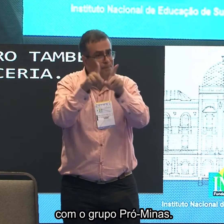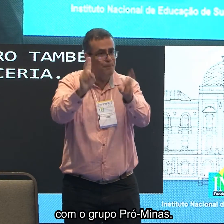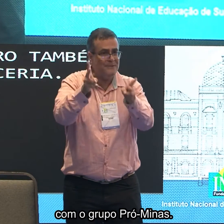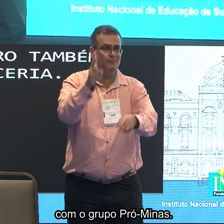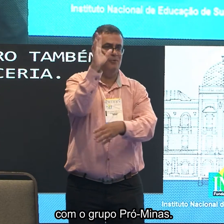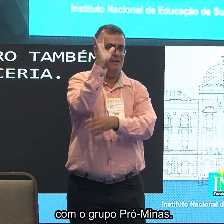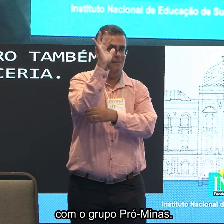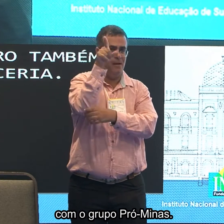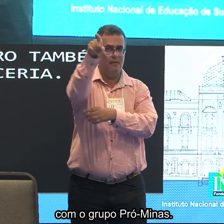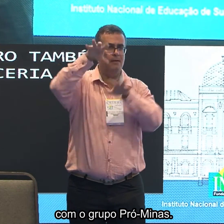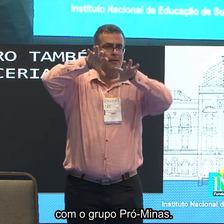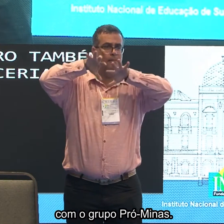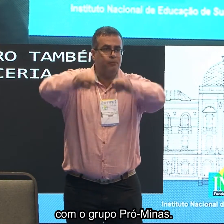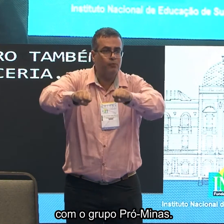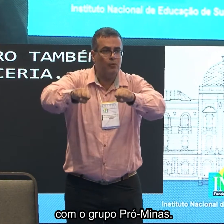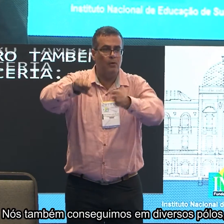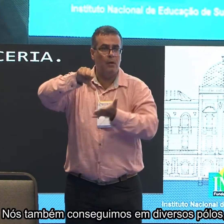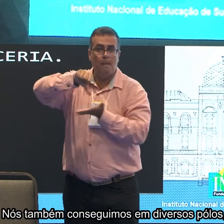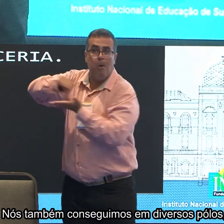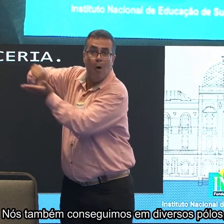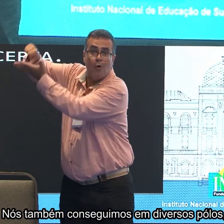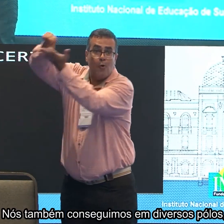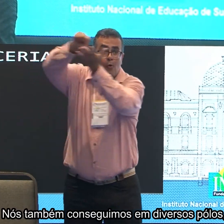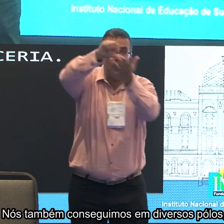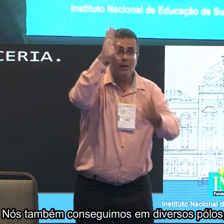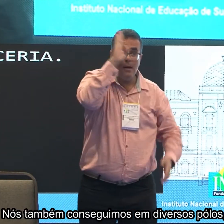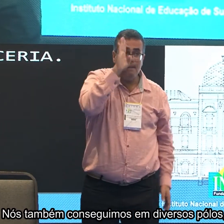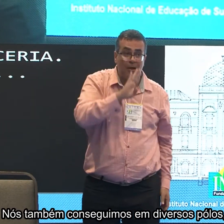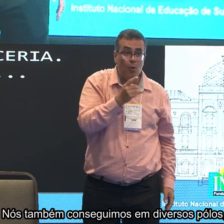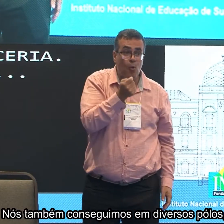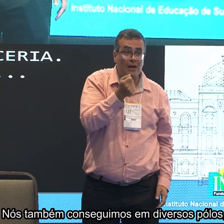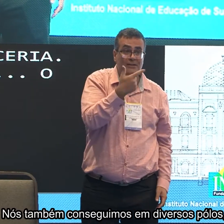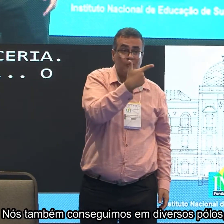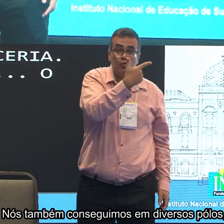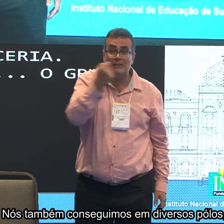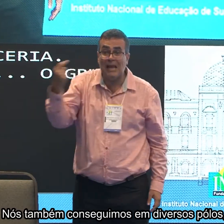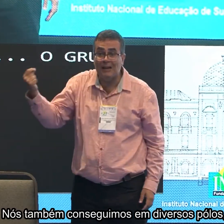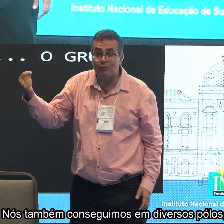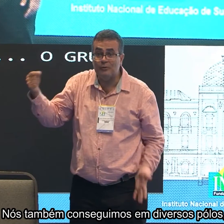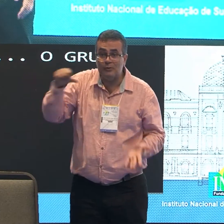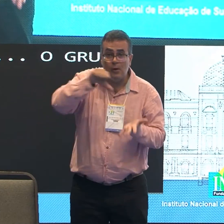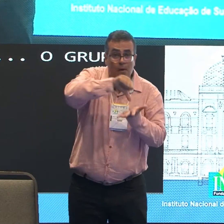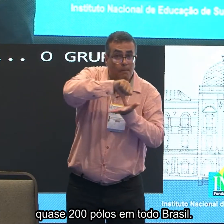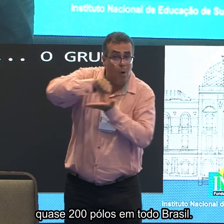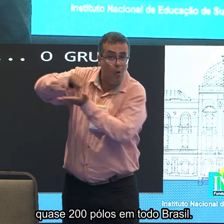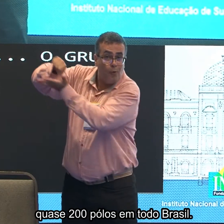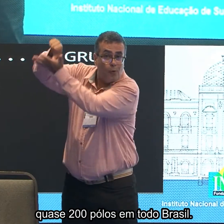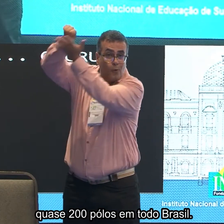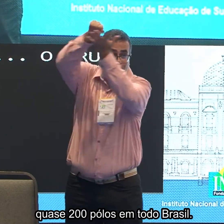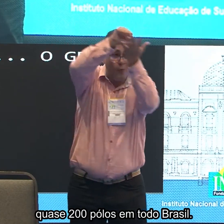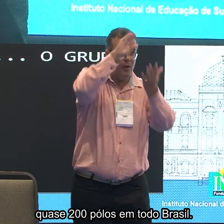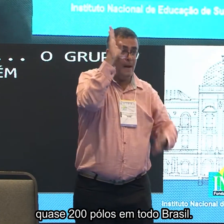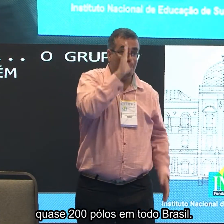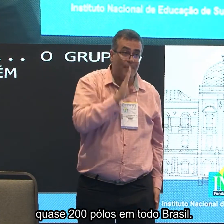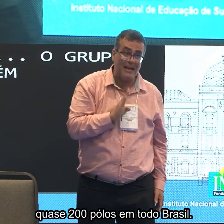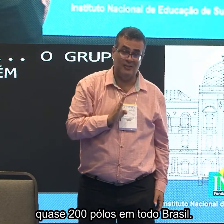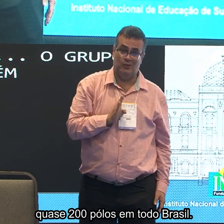o grupo Pro Minas, nós também conseguimos em diversos polos, quase 200 polos em todo o